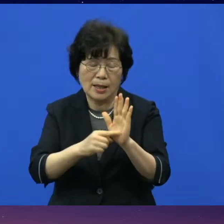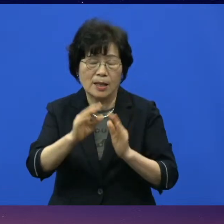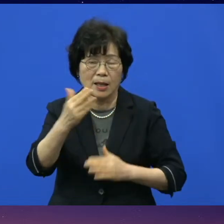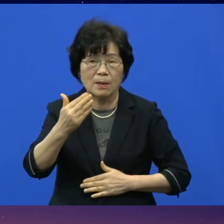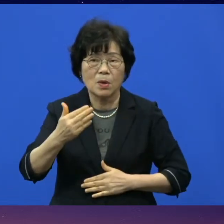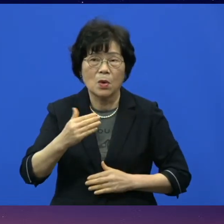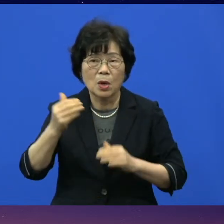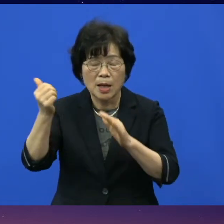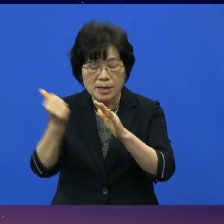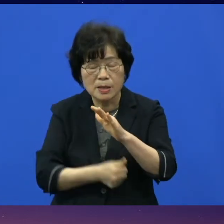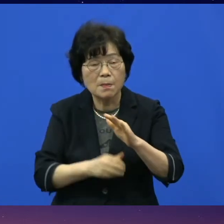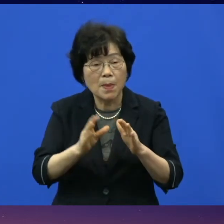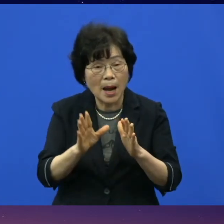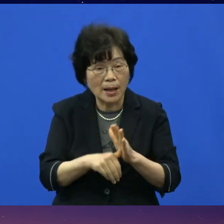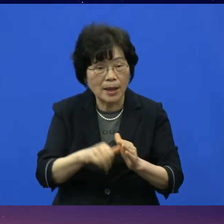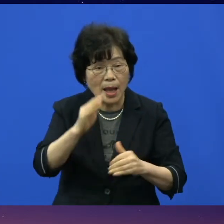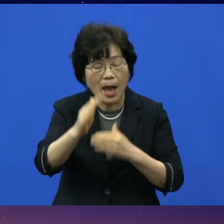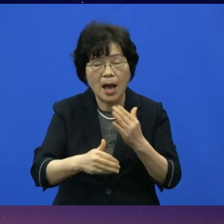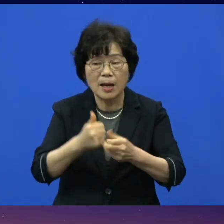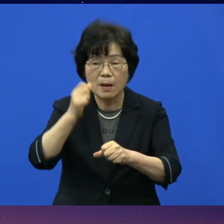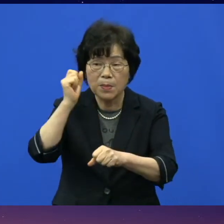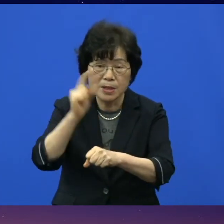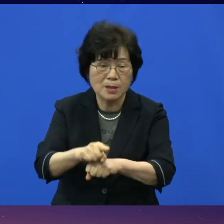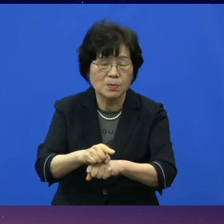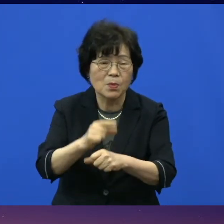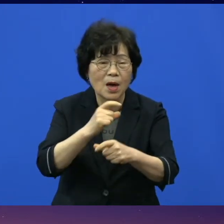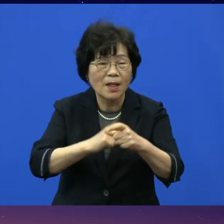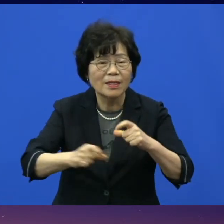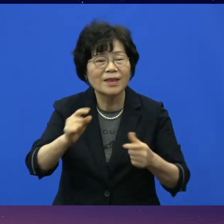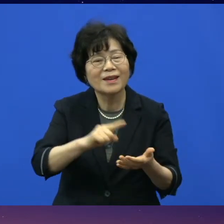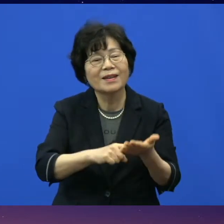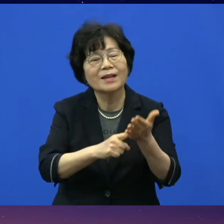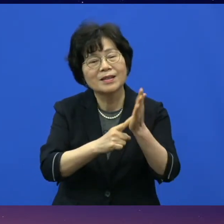우리가 실패할수록 하나님의 성품은 더 도드라지고.